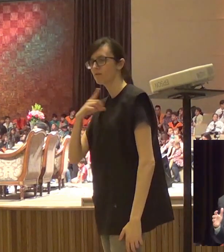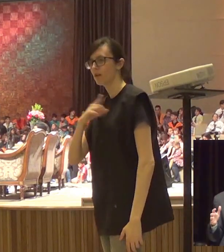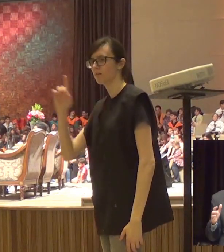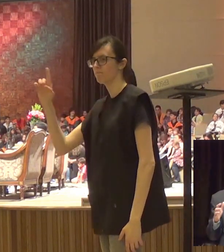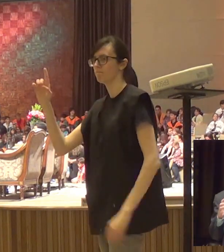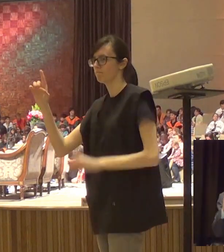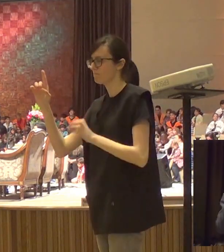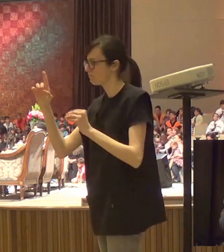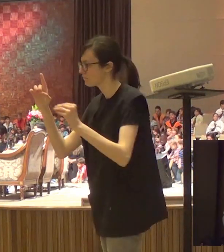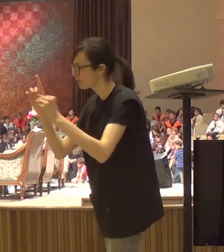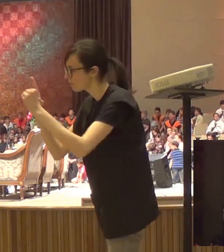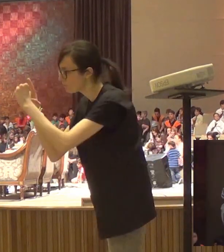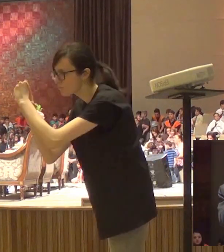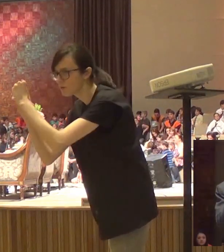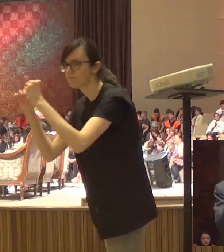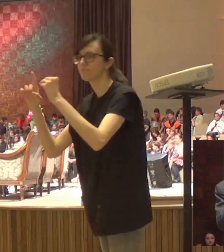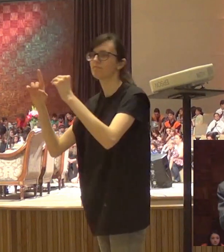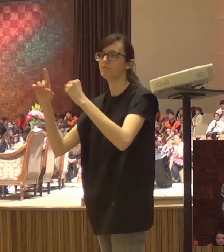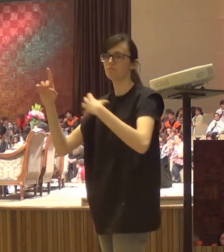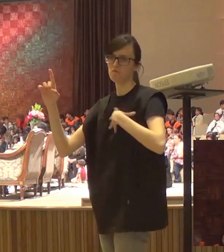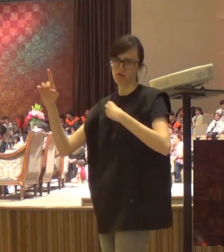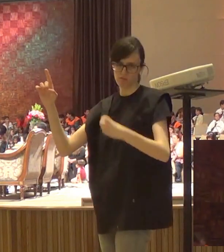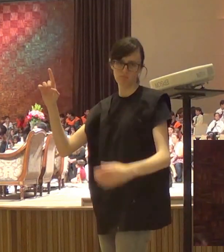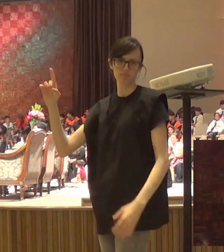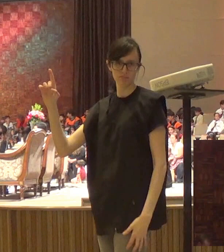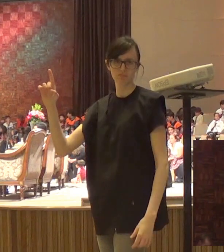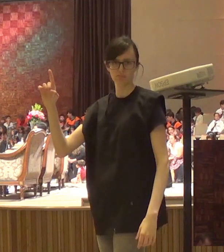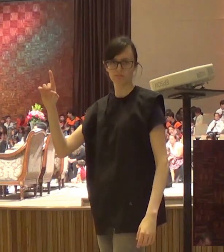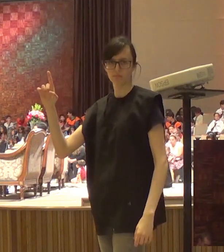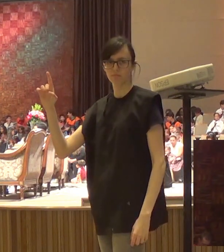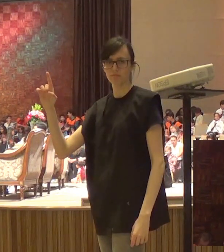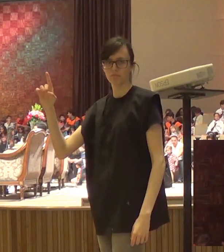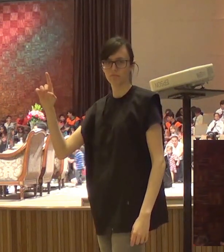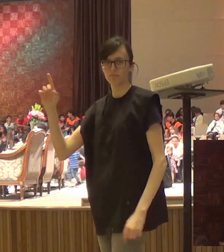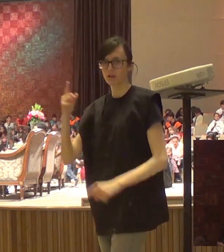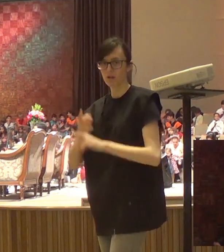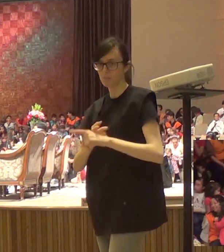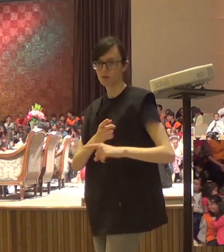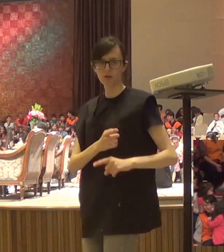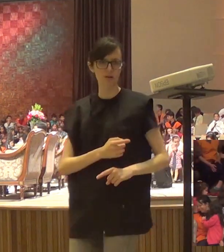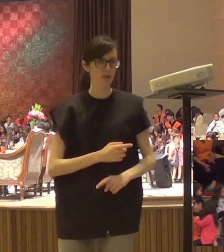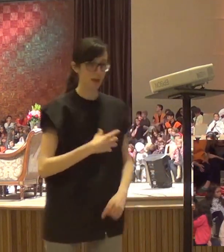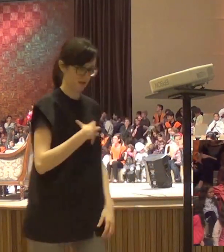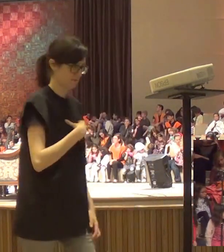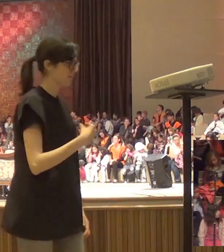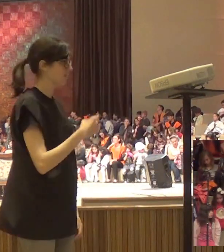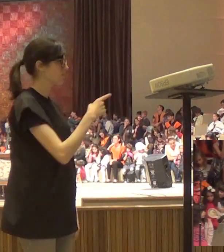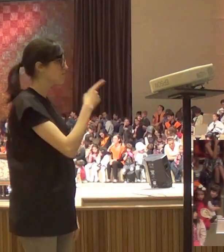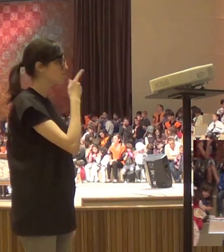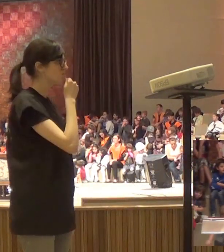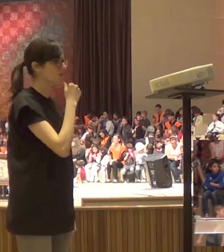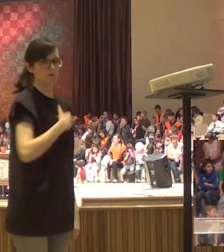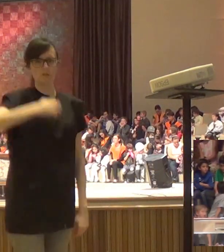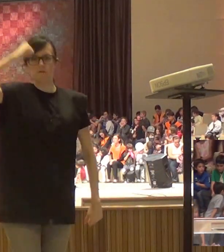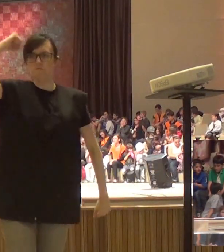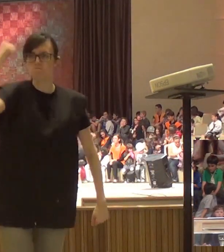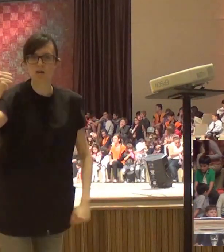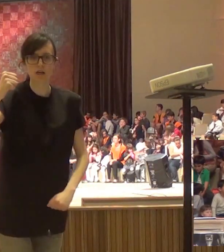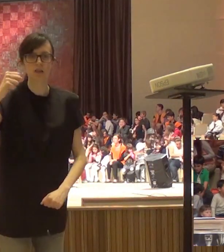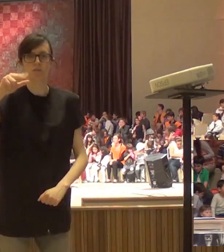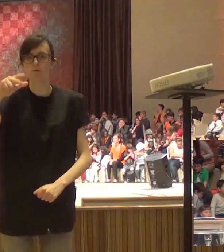beijou. É isso que Davi fez. Um filho que se vingou matando seu irmão, que fugiu,